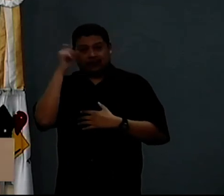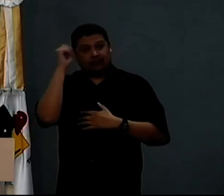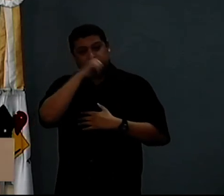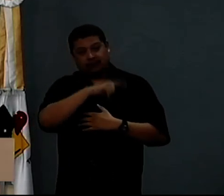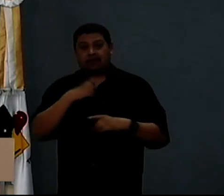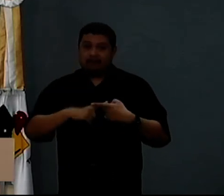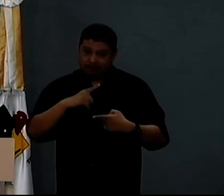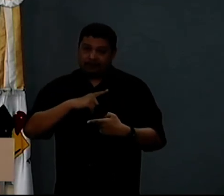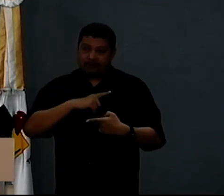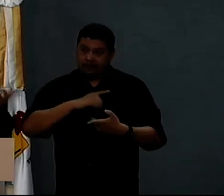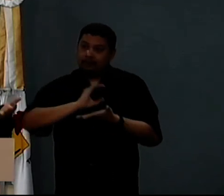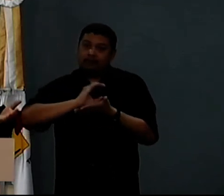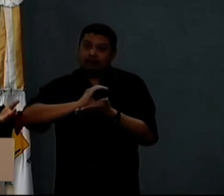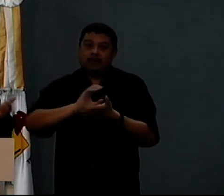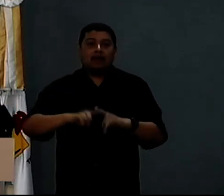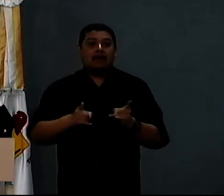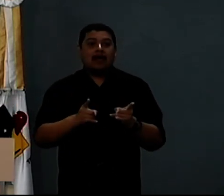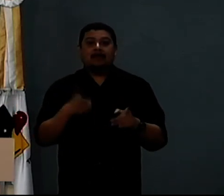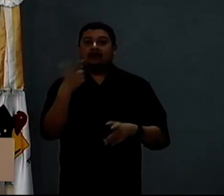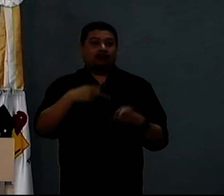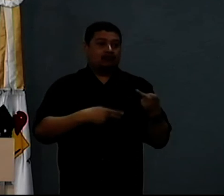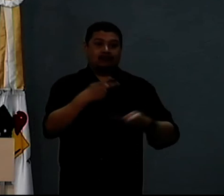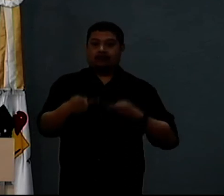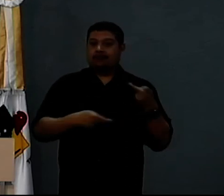temos dinheiro para executar, mas não se tem um projeto e não tem uma